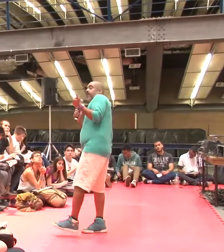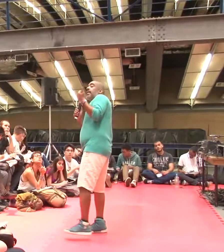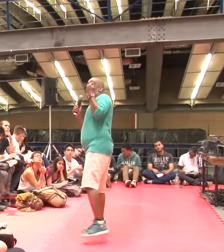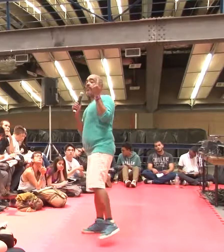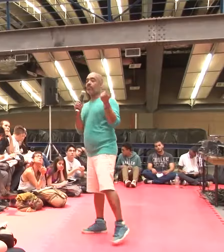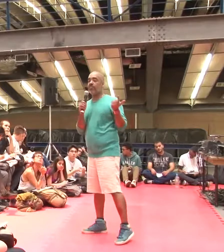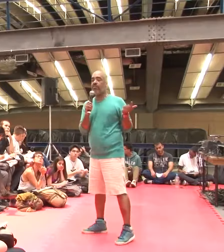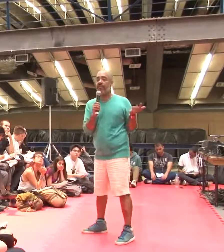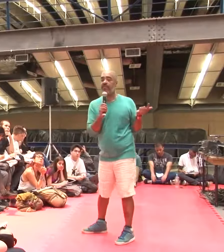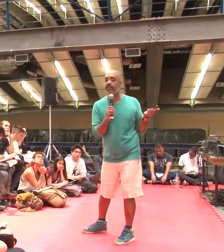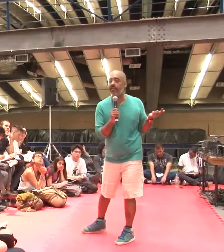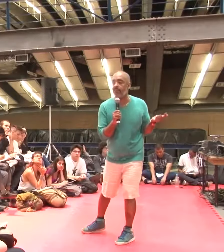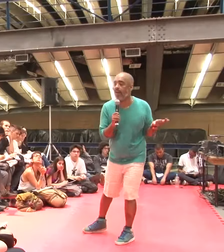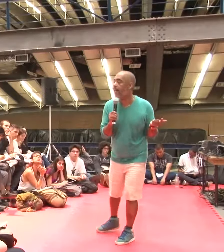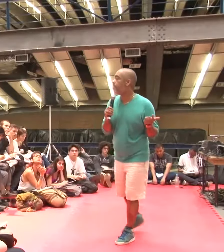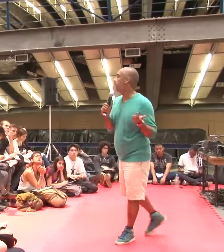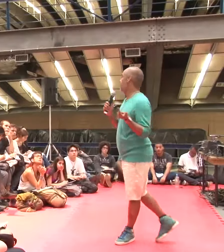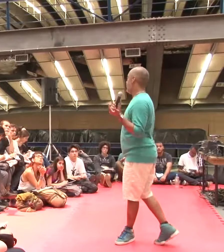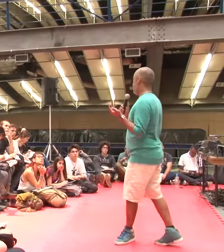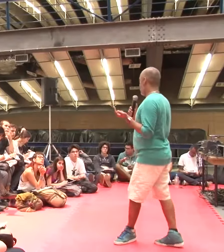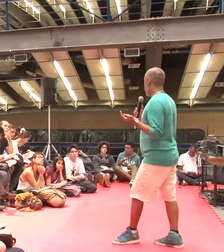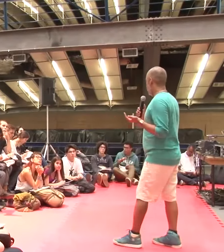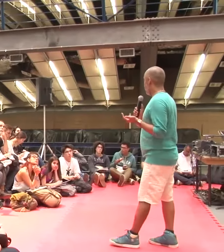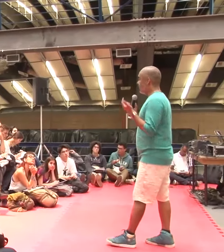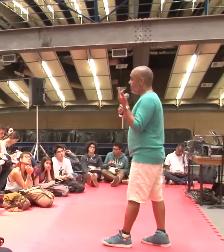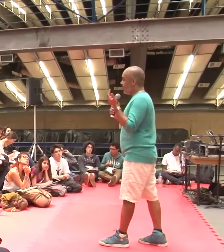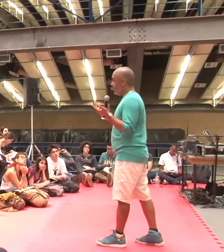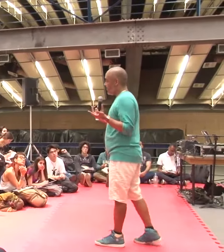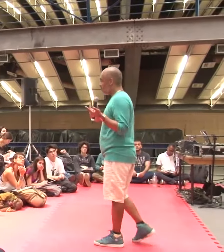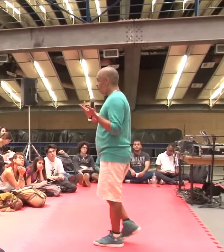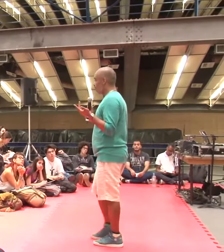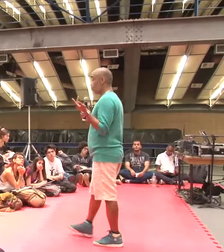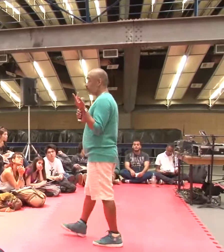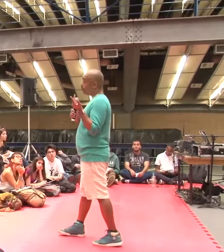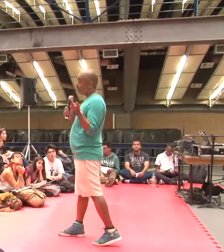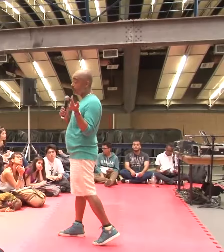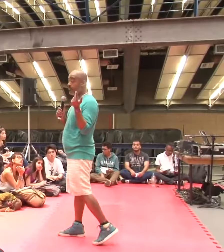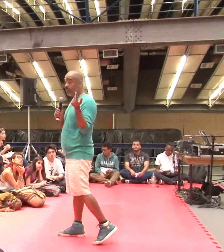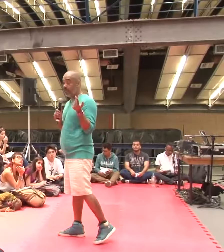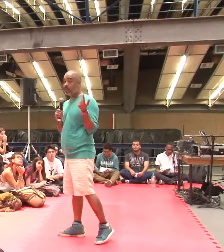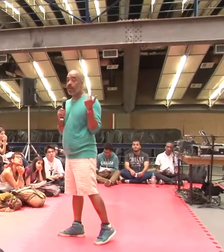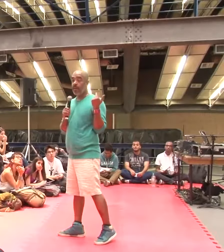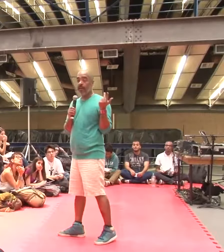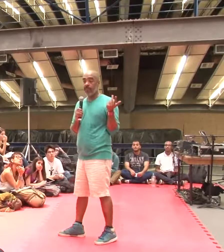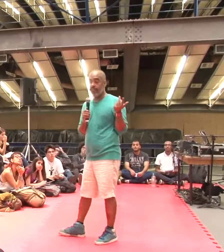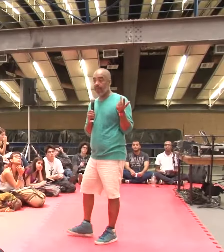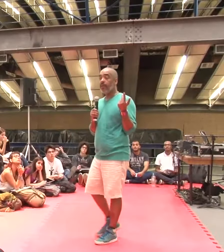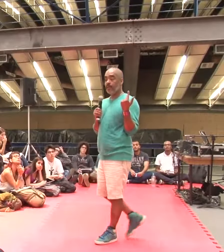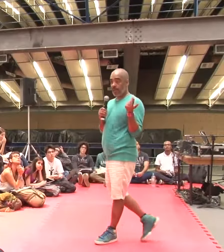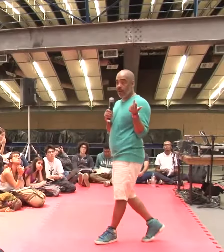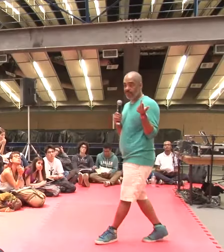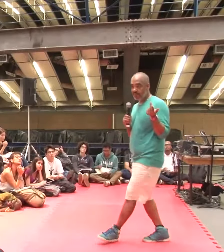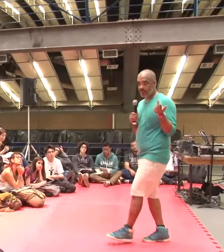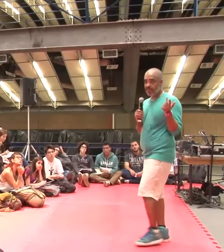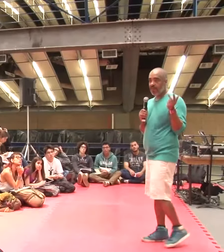de gênero, nas questões de diversidade sexual, né? De identidade sexual. Nós precisamos, por exemplo, urgentemente resolver,